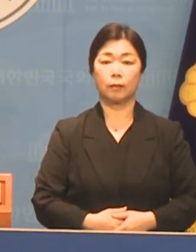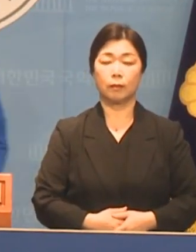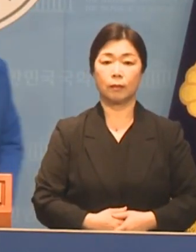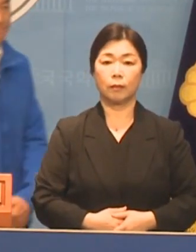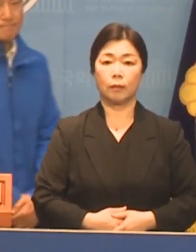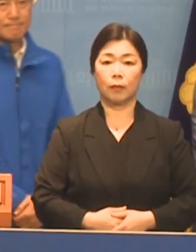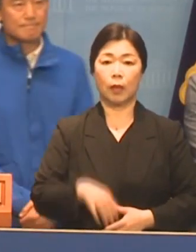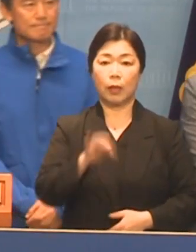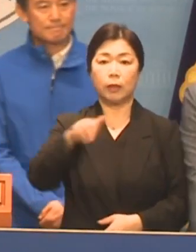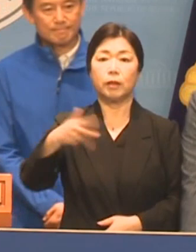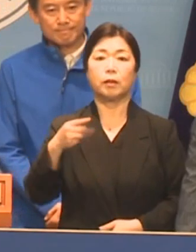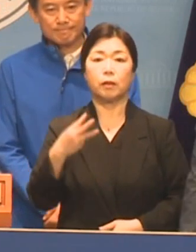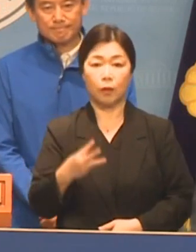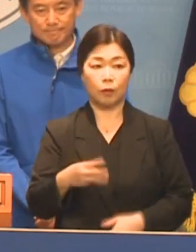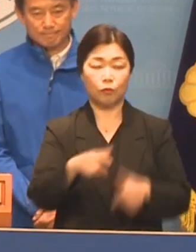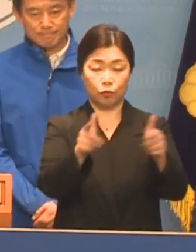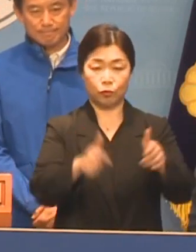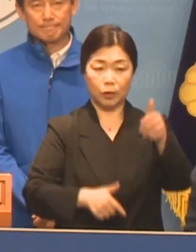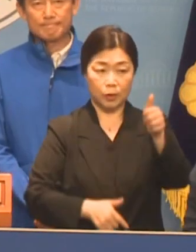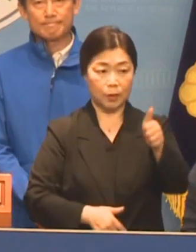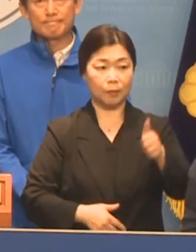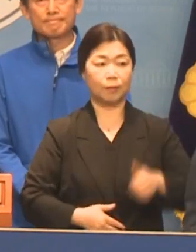이철 국장입니다.